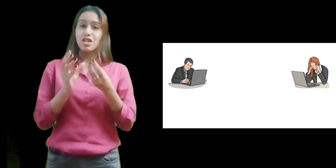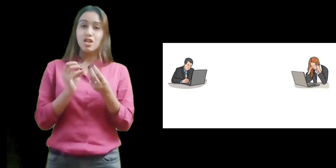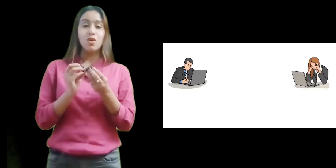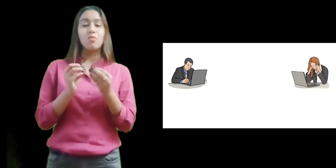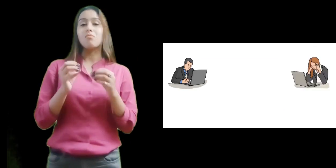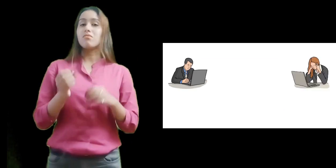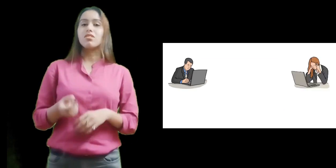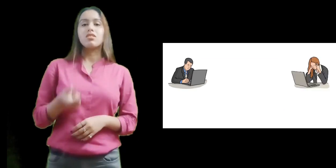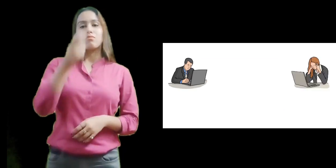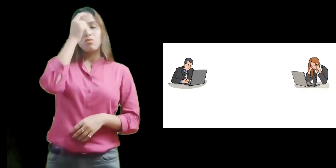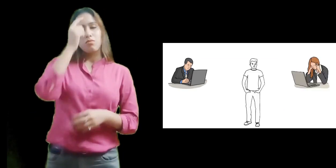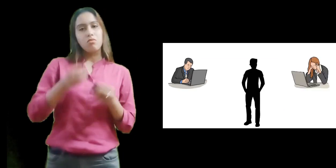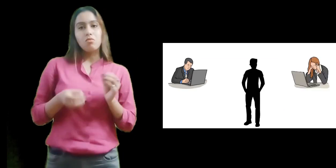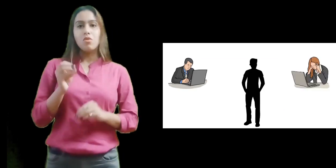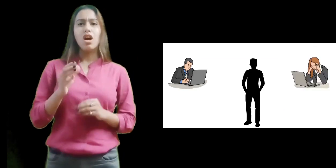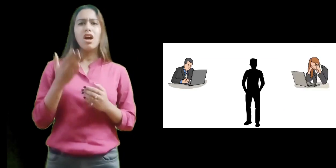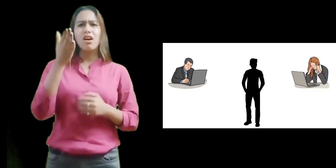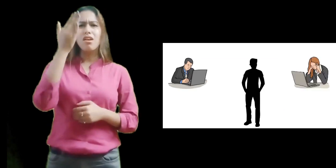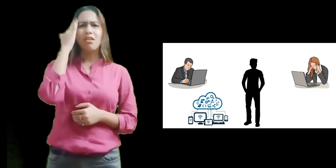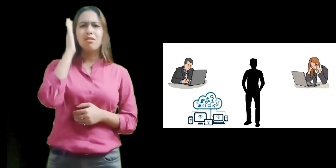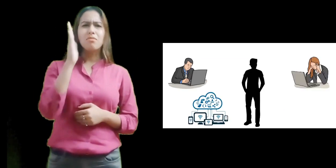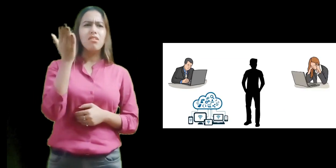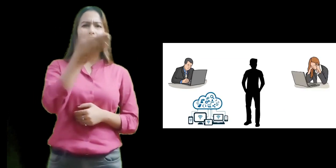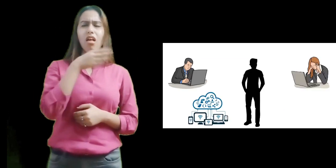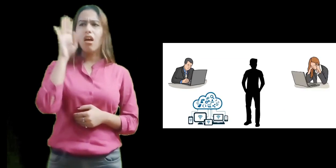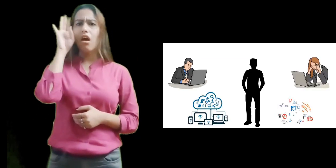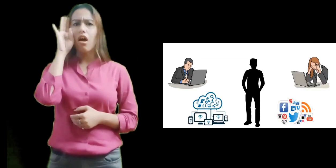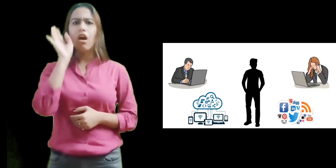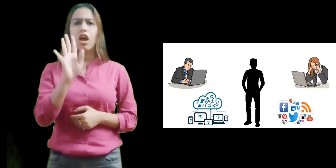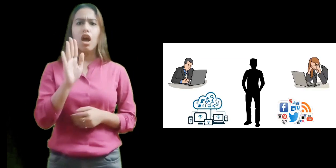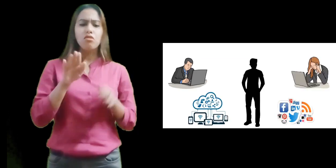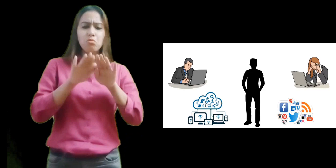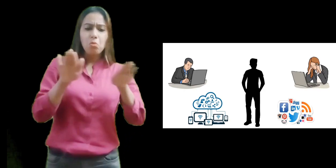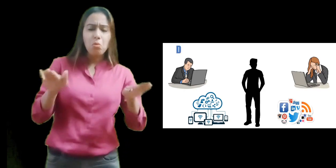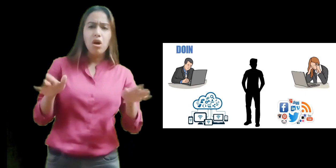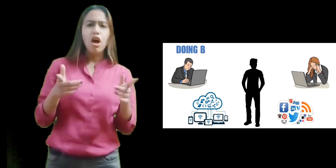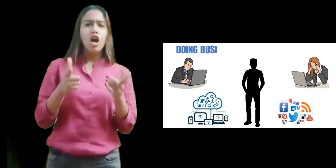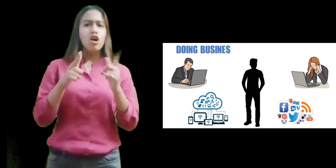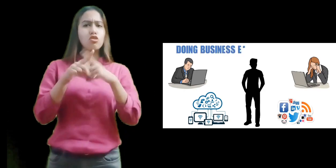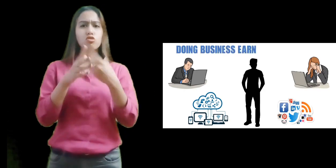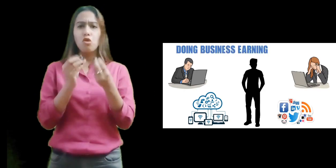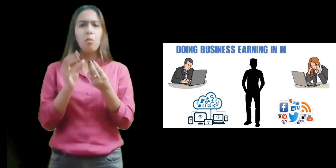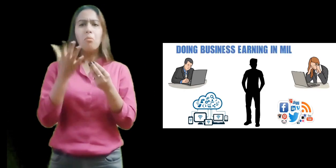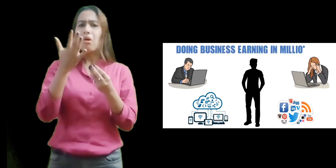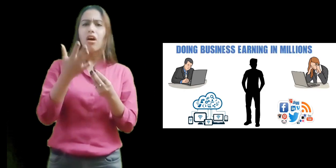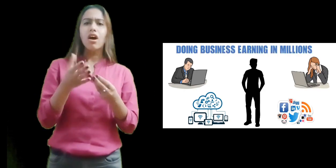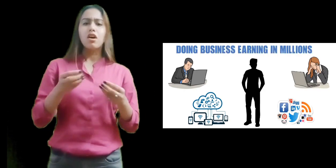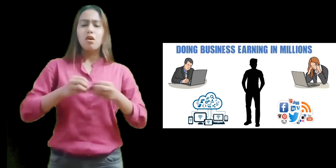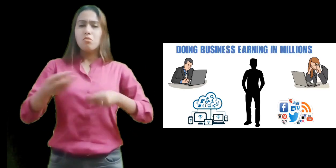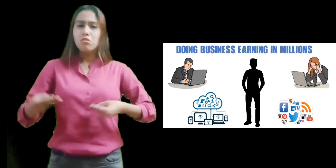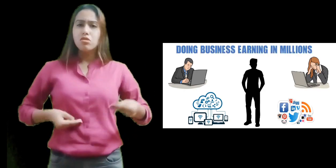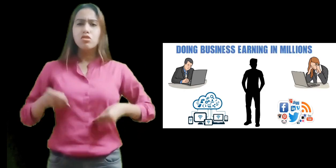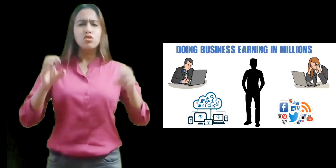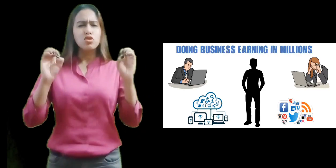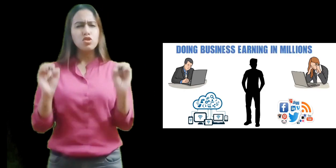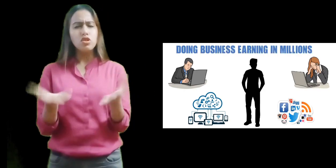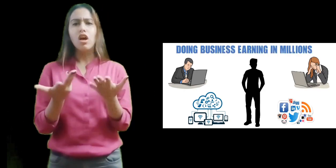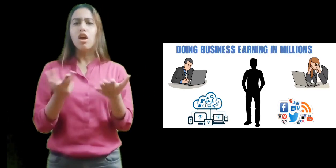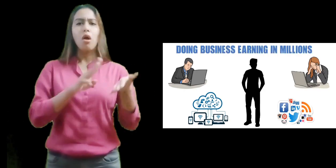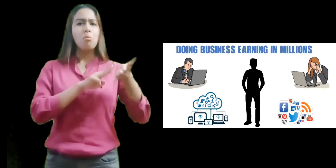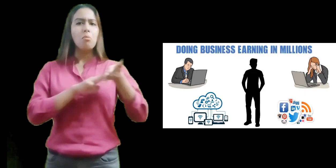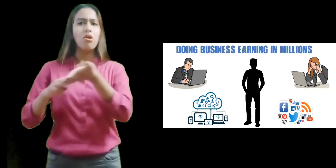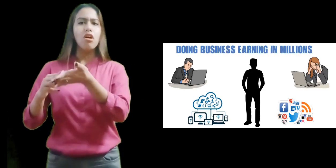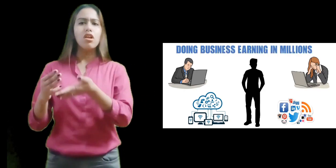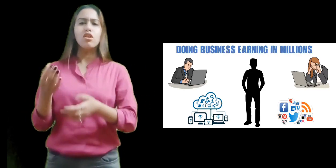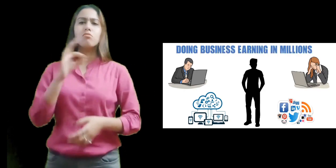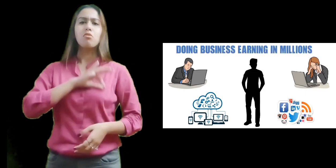तरफ आप देखोगे तो आज बच्चे लोग इंटरनेट सोशल मीडिया का यूज करके बिजनेस एंटरप्रेन्योर बन के मिलियंस कमा रहे हैं, वो भी अपनी कॉलेज